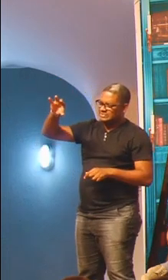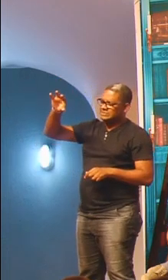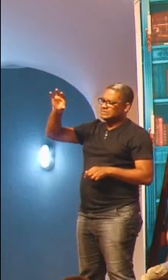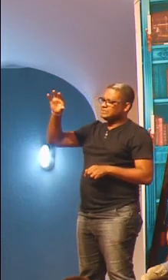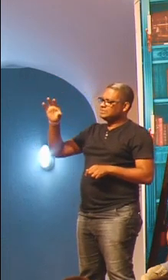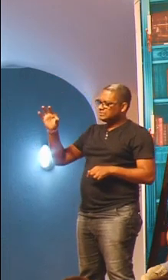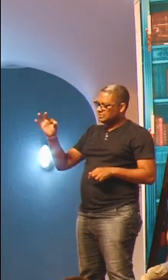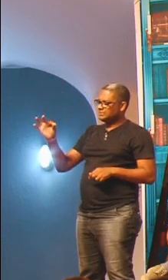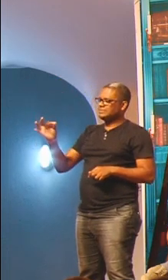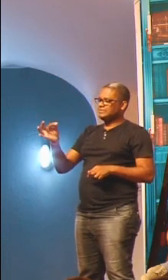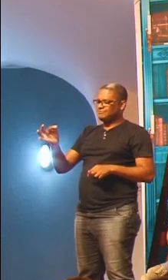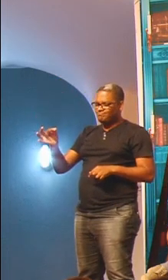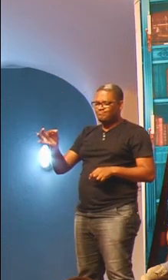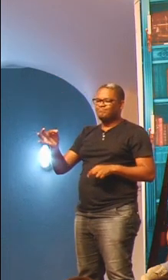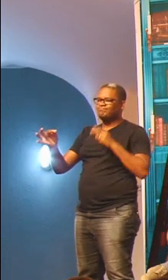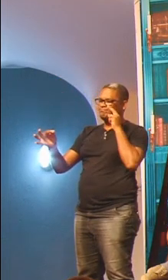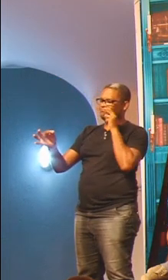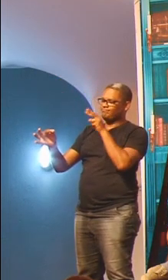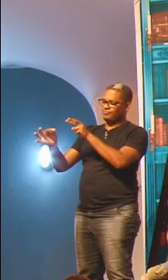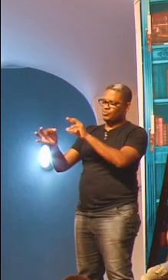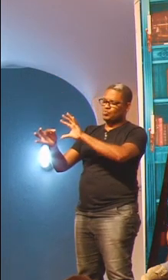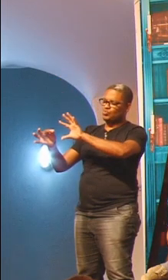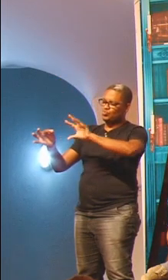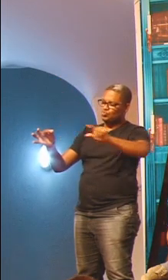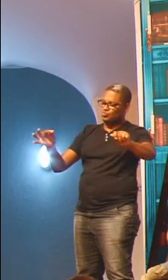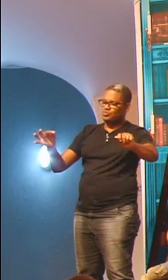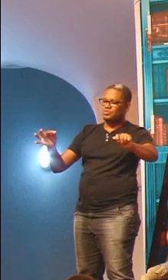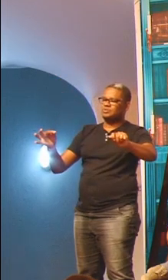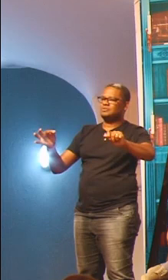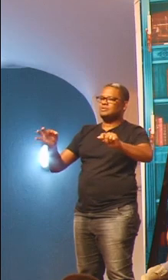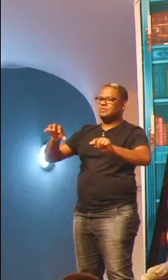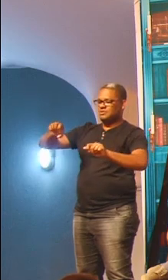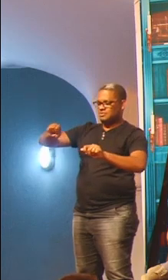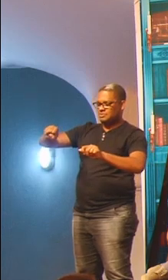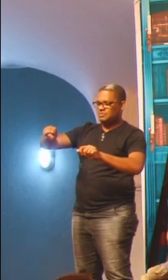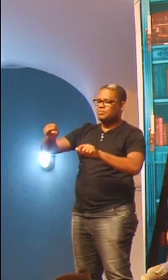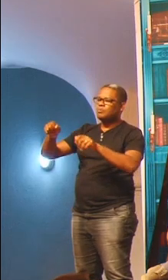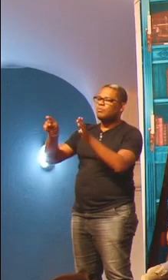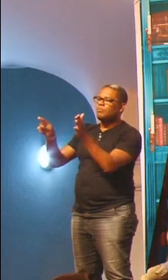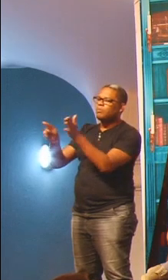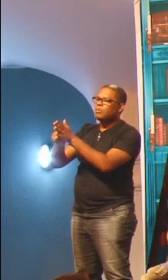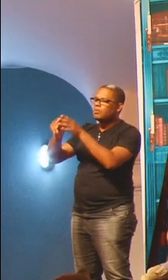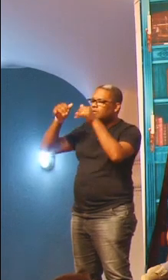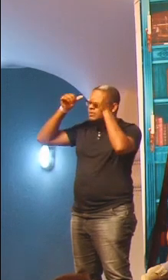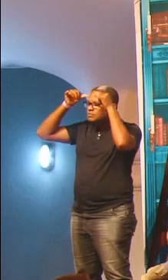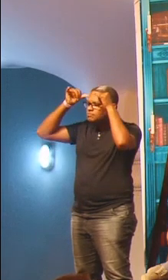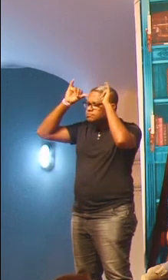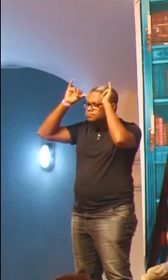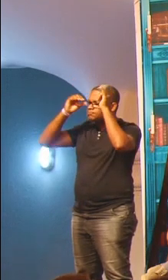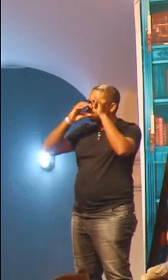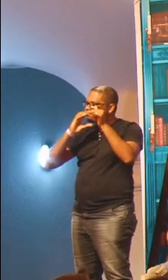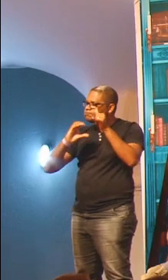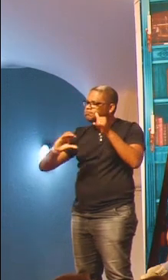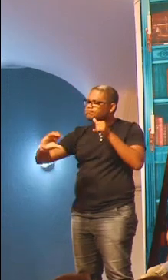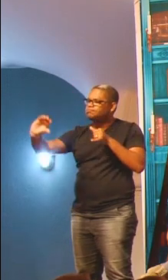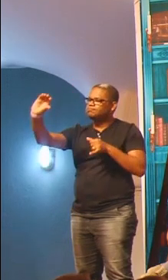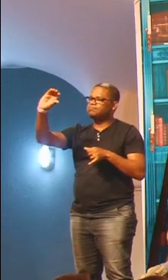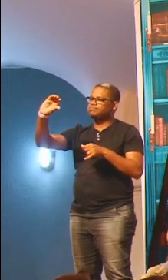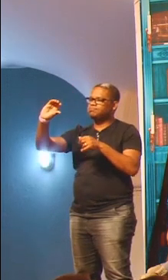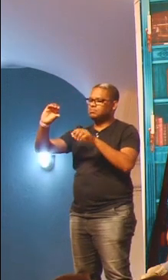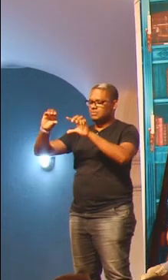até que se revelasse por inteiro. A empunhadura de marfim bem acabada, pomos e guardas de um metal